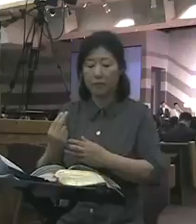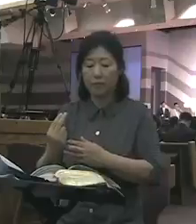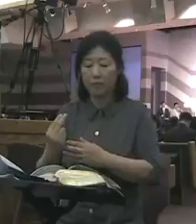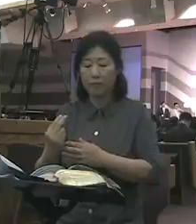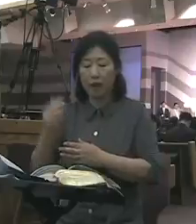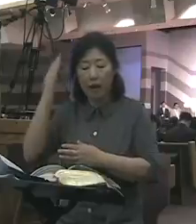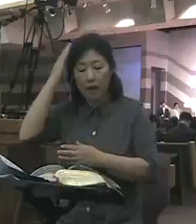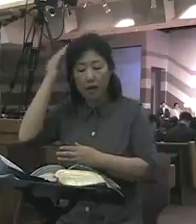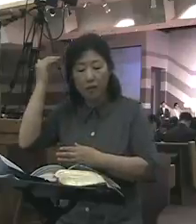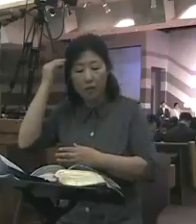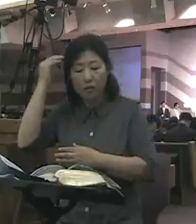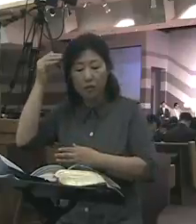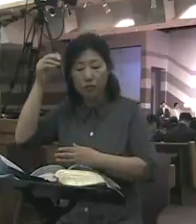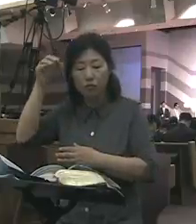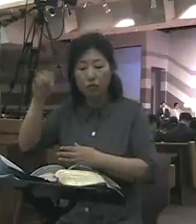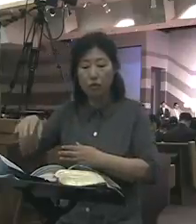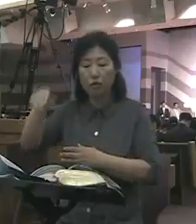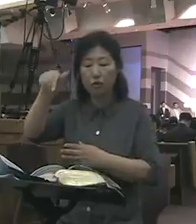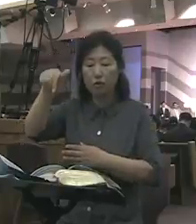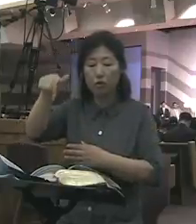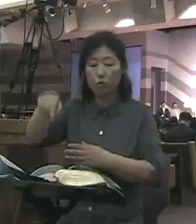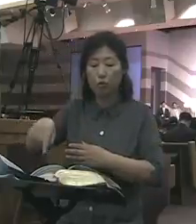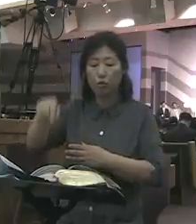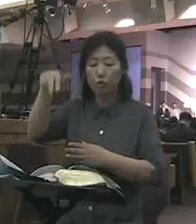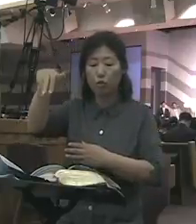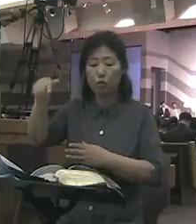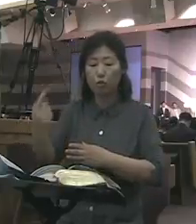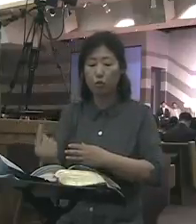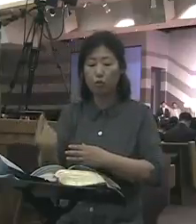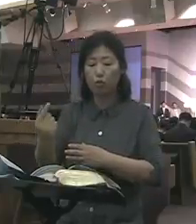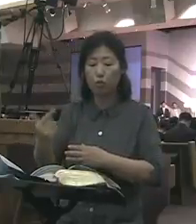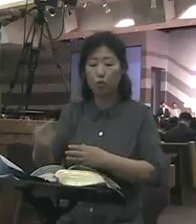한국에서 소천하셨습니다. 우리 주님이 위로해 주시기를 바랍니다.